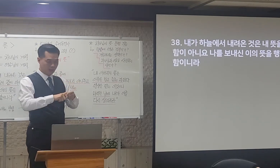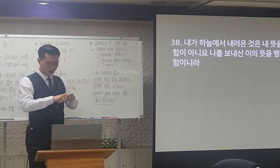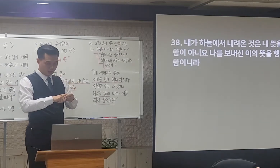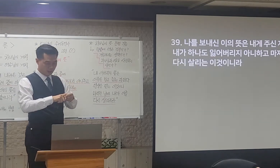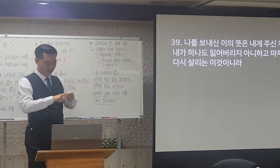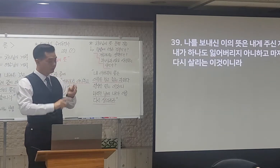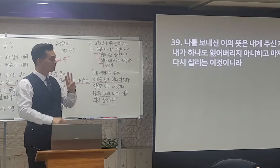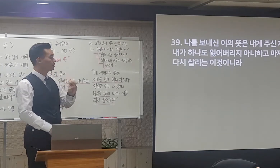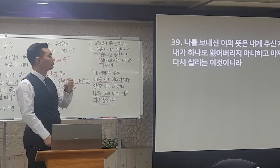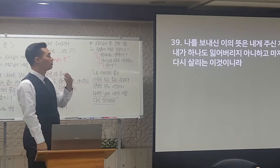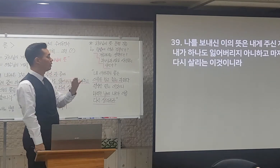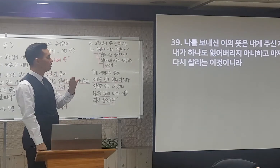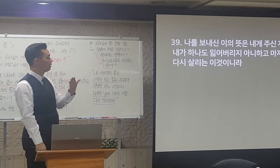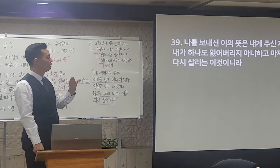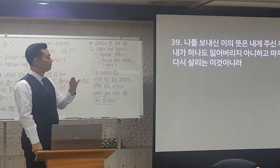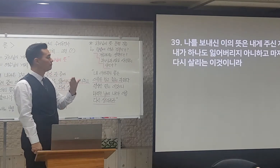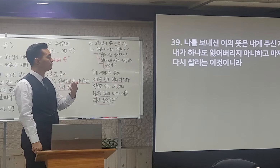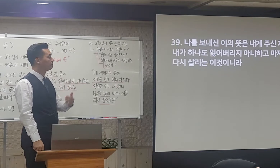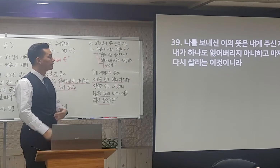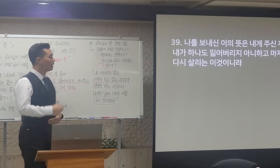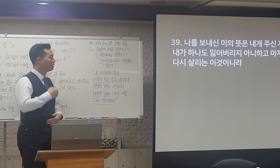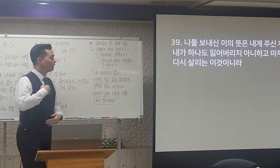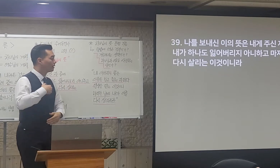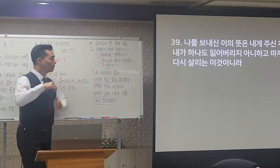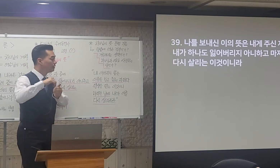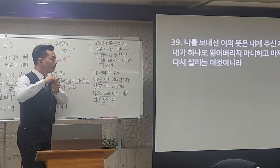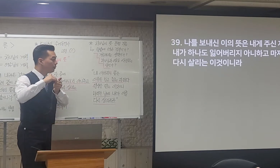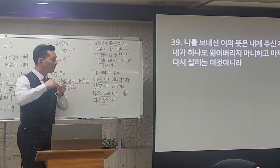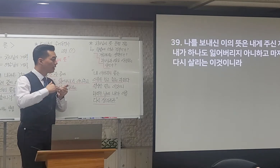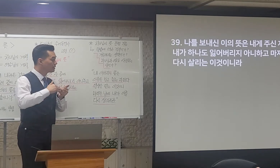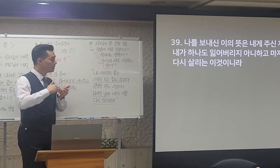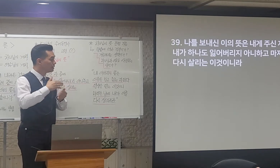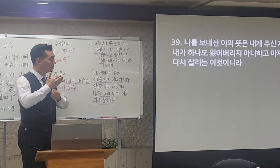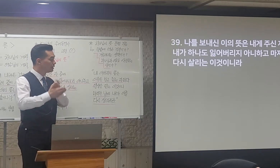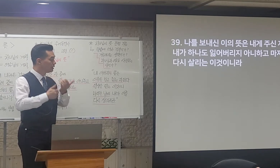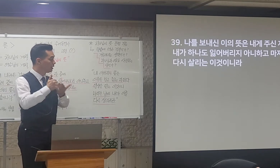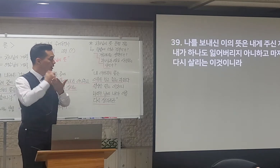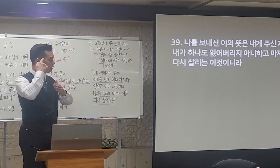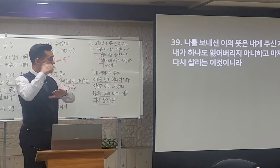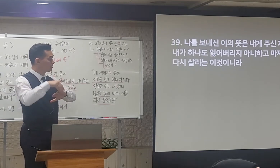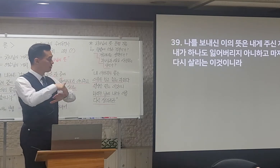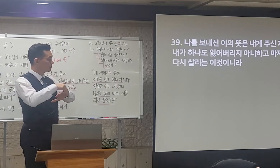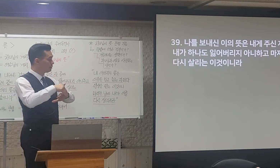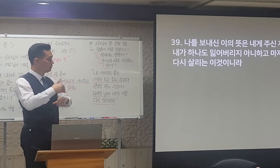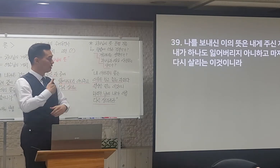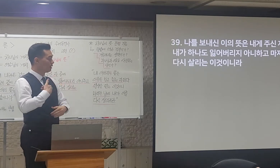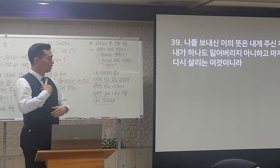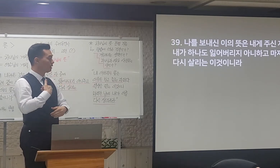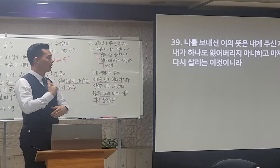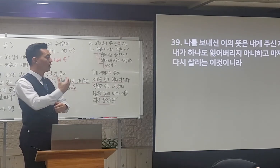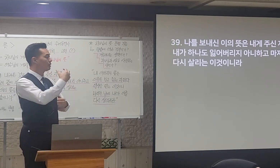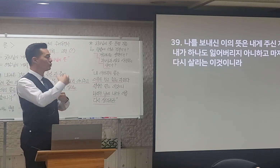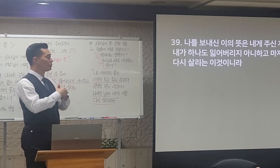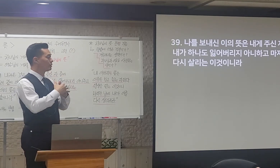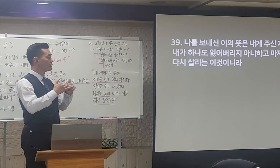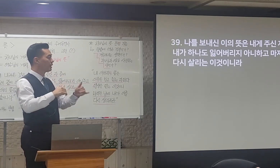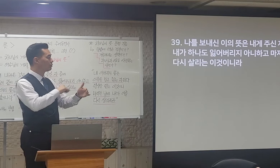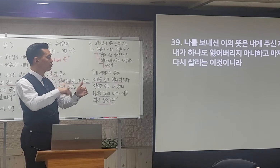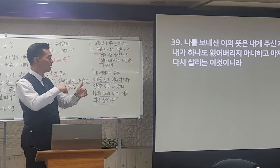함이라. 39절 나를 보내신 이의 뜻은 내게 주신 자